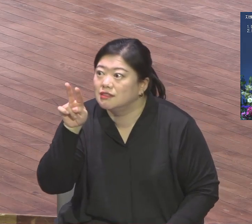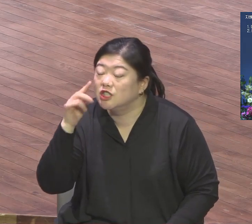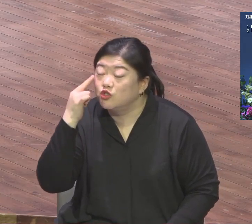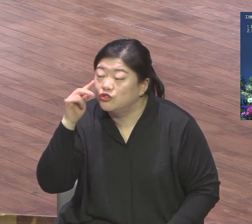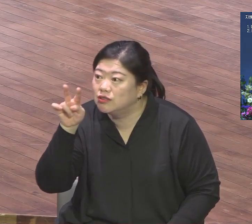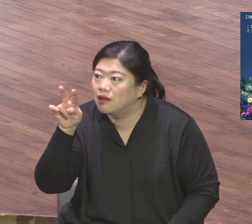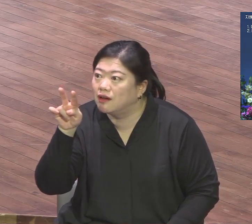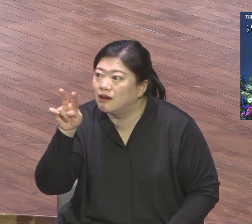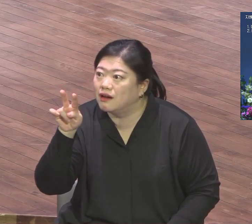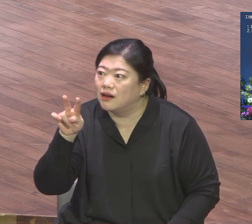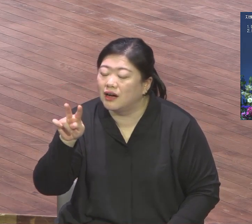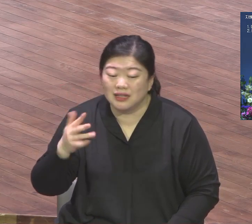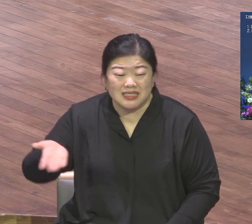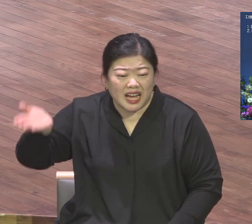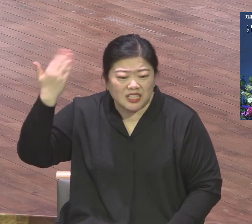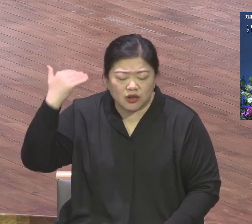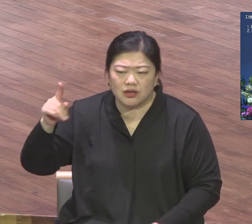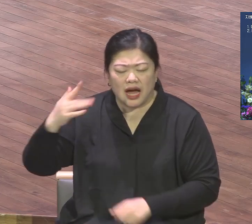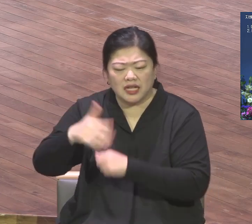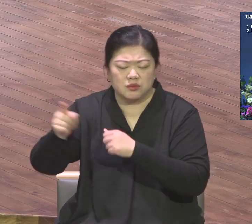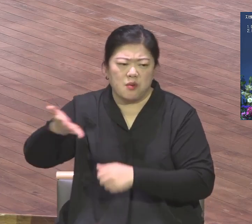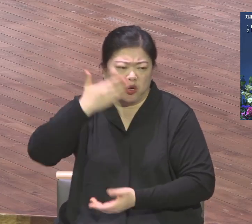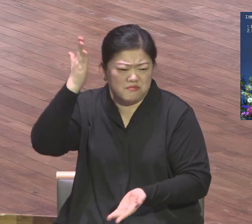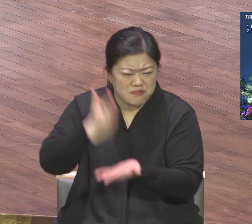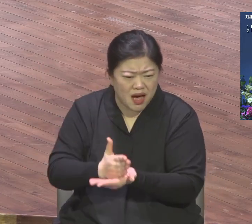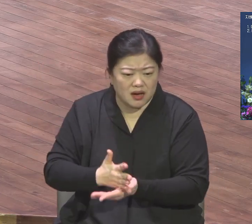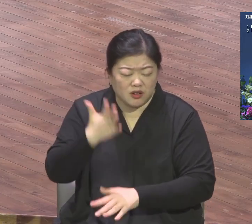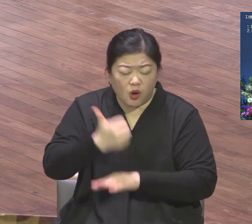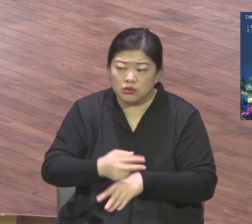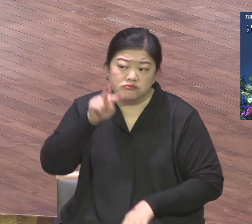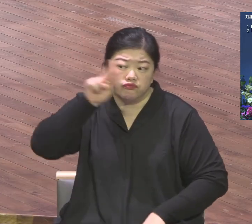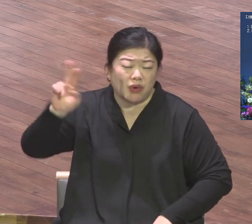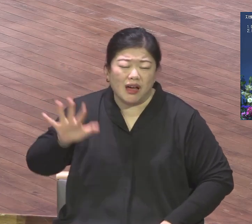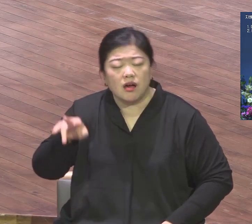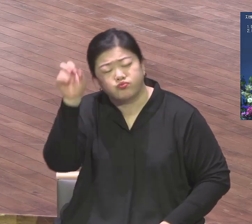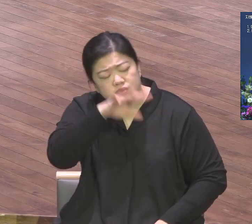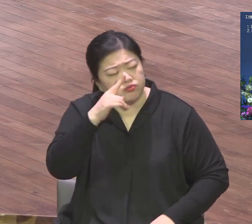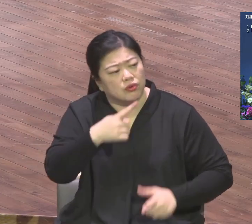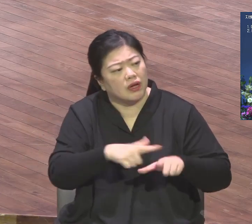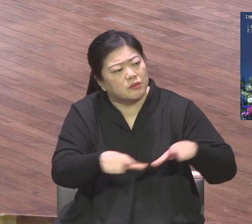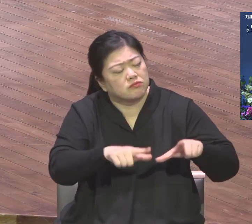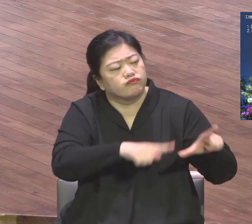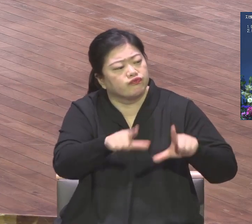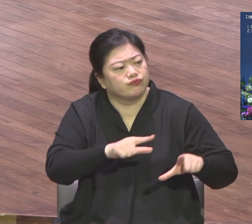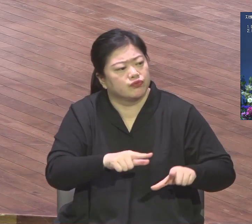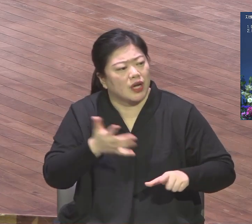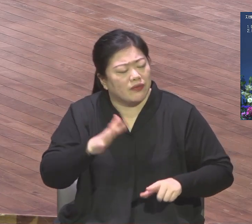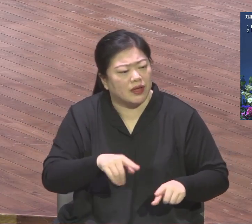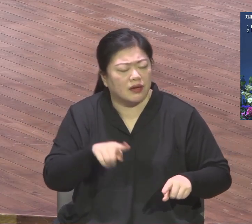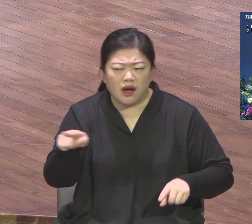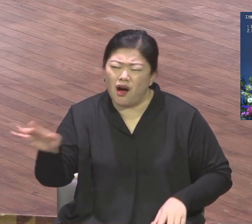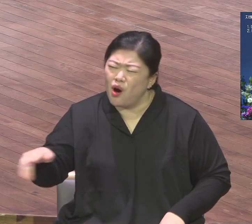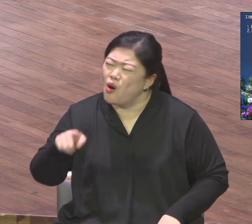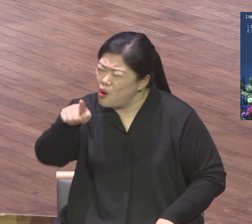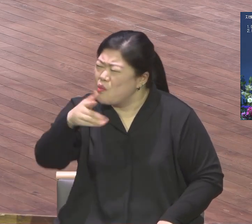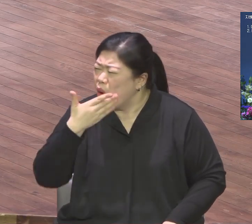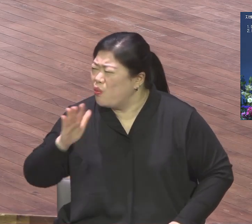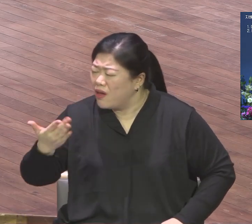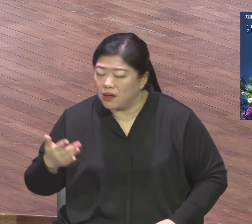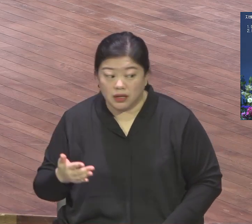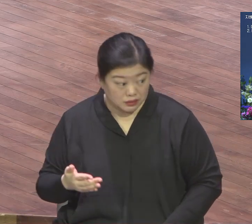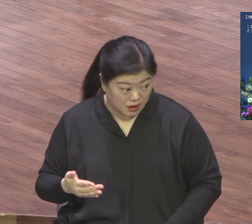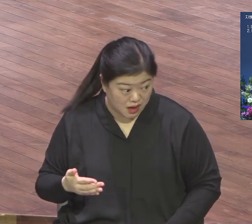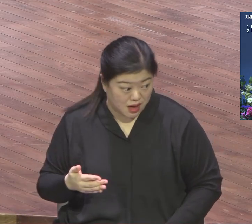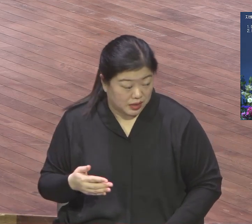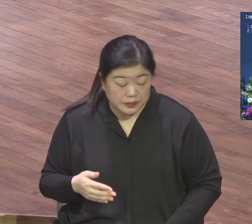저거 먹일래 하나 못 먹으라 했지. 먹지 말라면 안 쳐다보면 돼. 또 쳐다봐. 자꾸 보니까